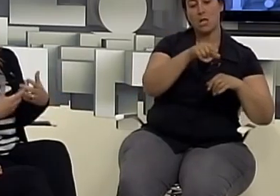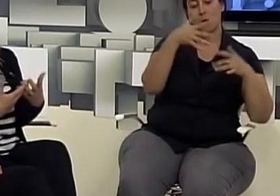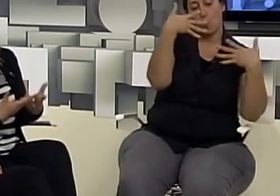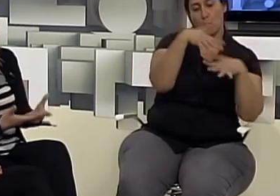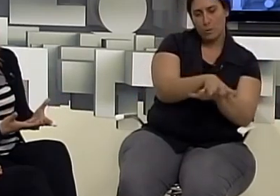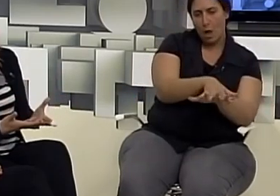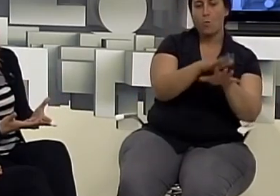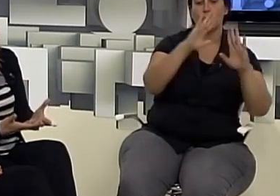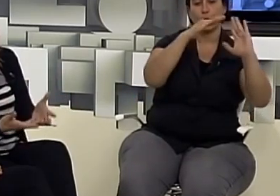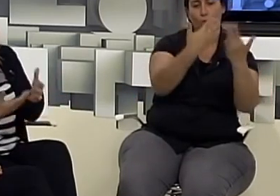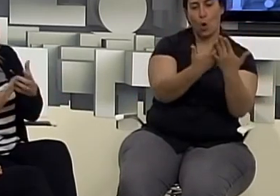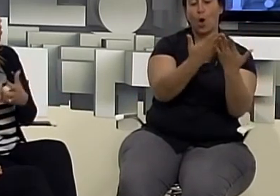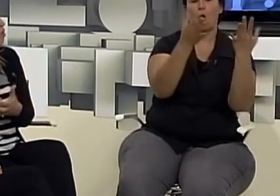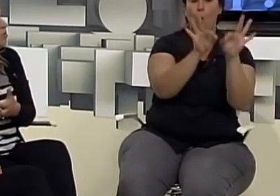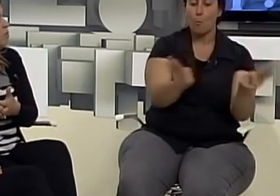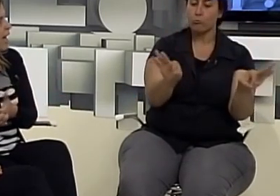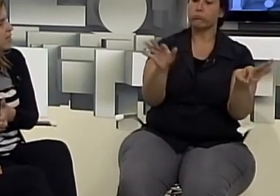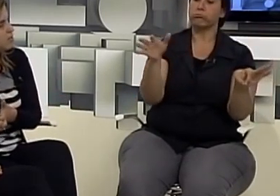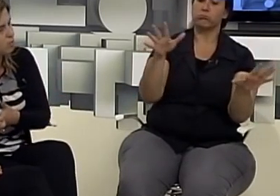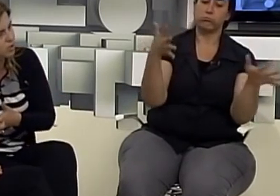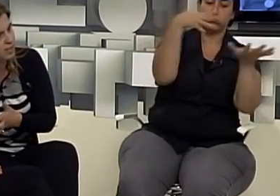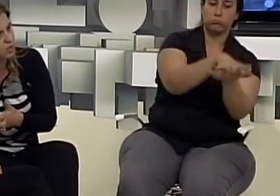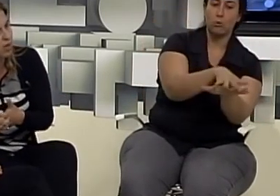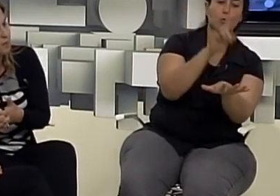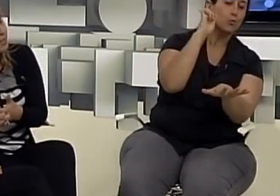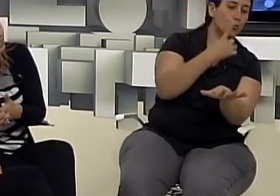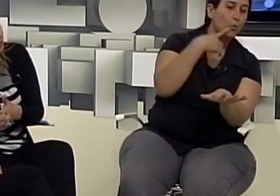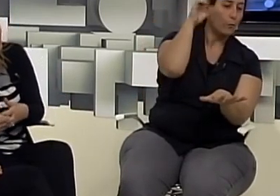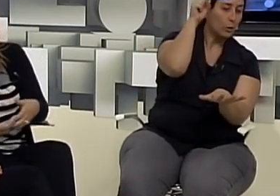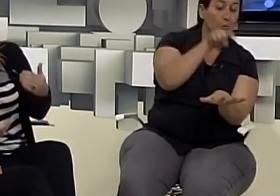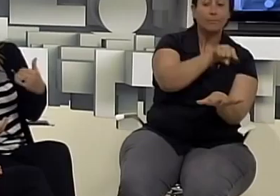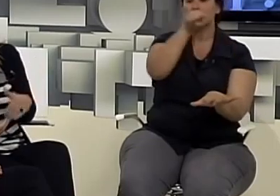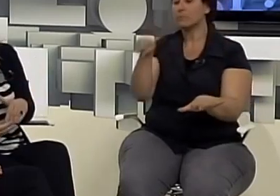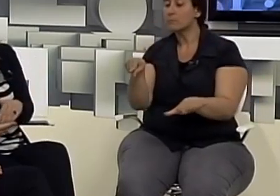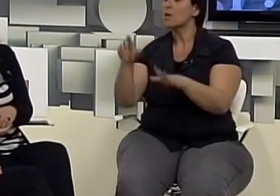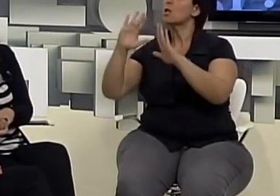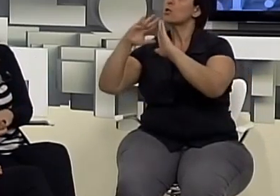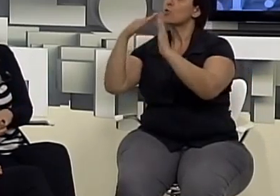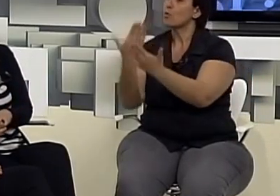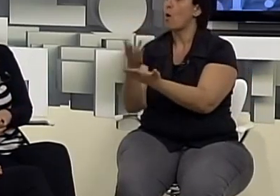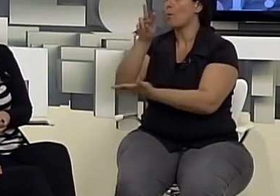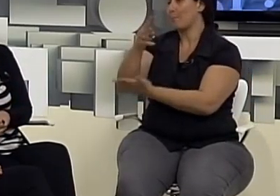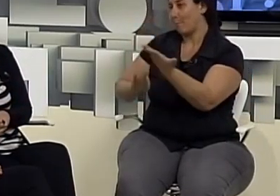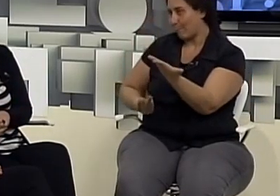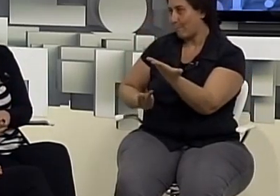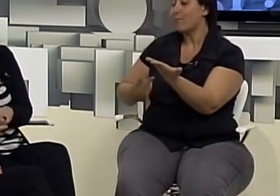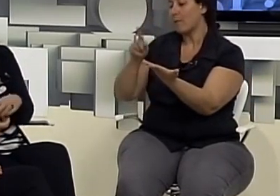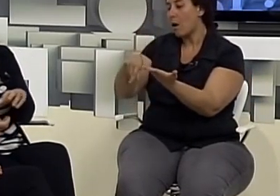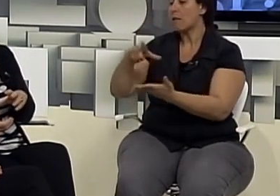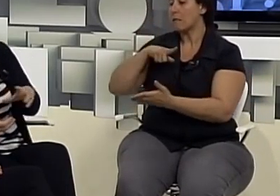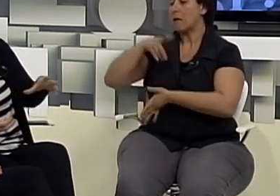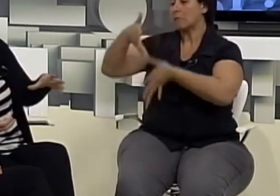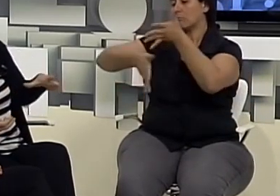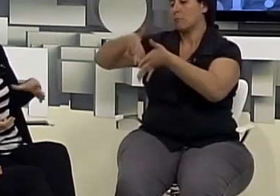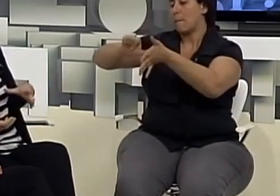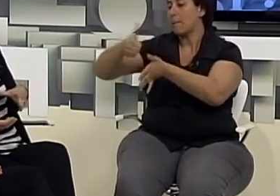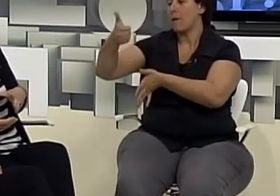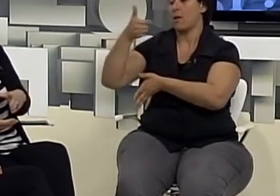escola comum, com crianças ouvintes, e outro espaço onde a escola é bilíngue, a língua de sinais como primeira língua. Então, acho que